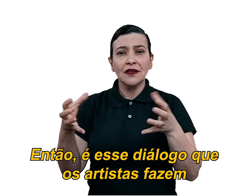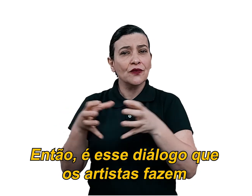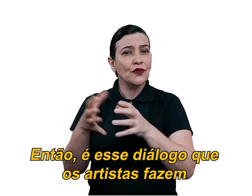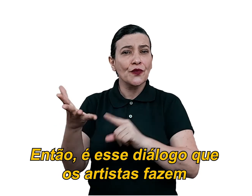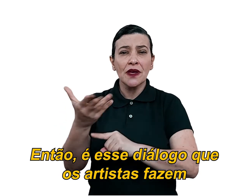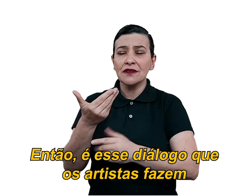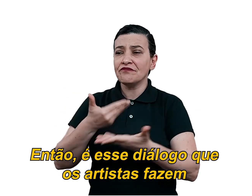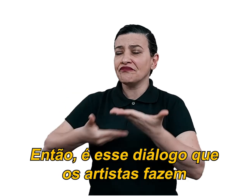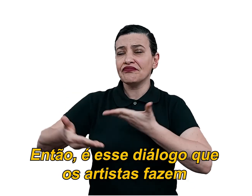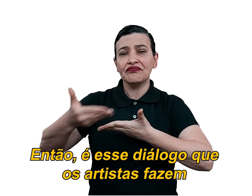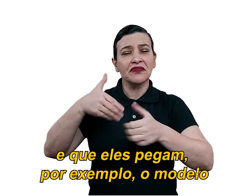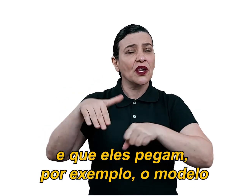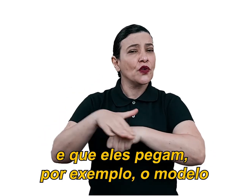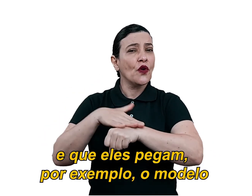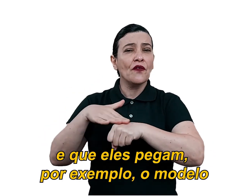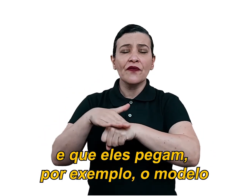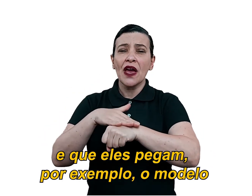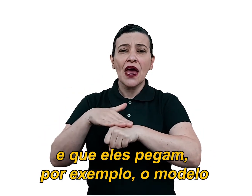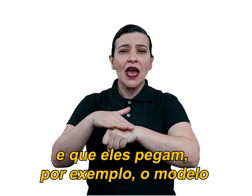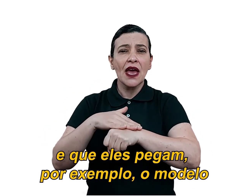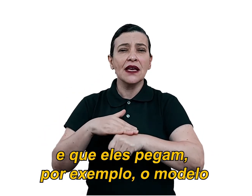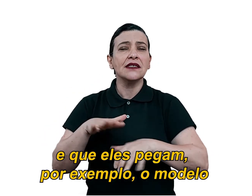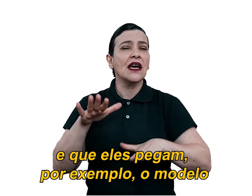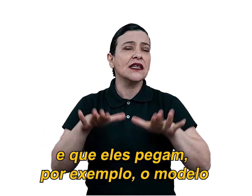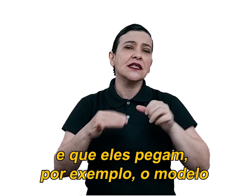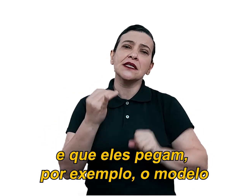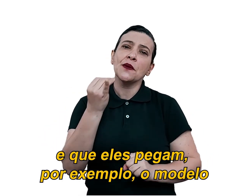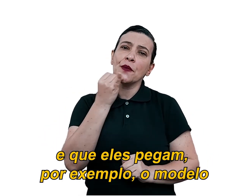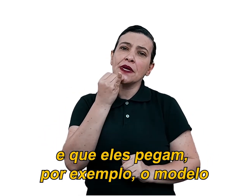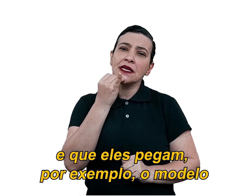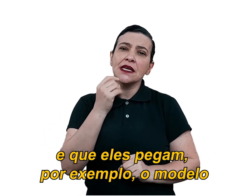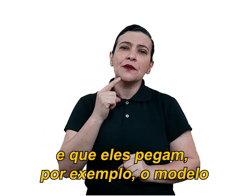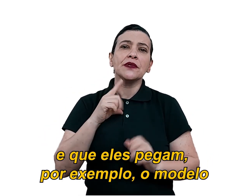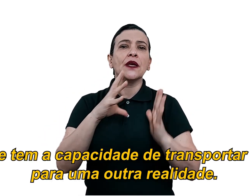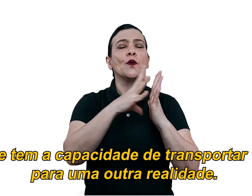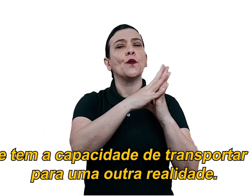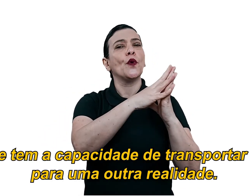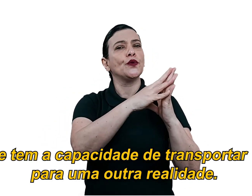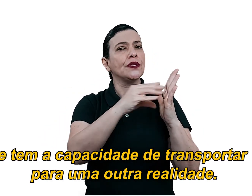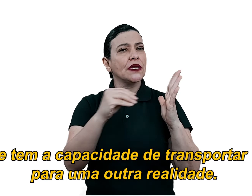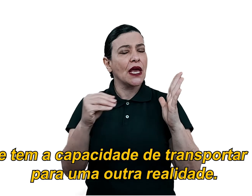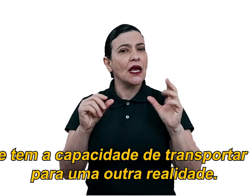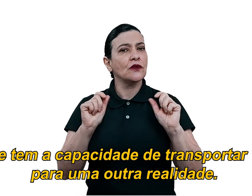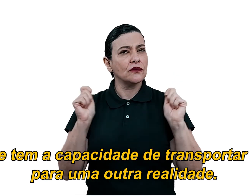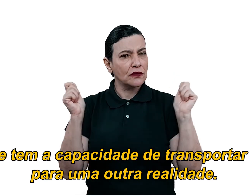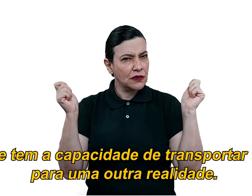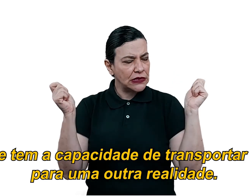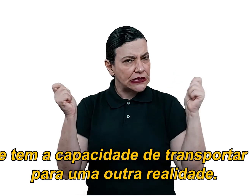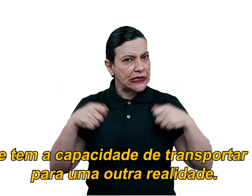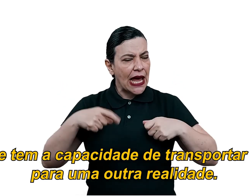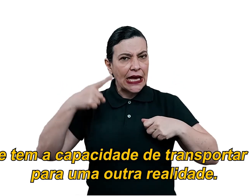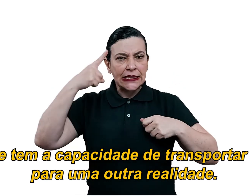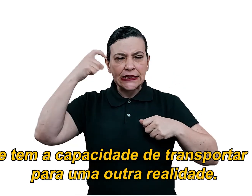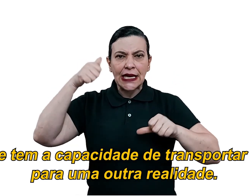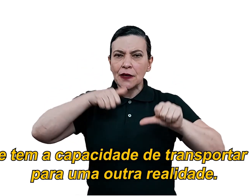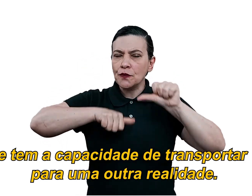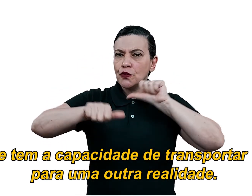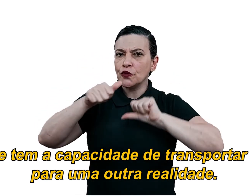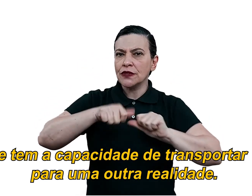os artistas fazem, que eles pegam, por exemplo, um modelo e tem a capacidade de transportar para uma outra